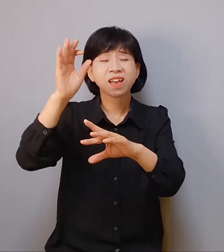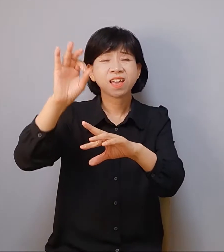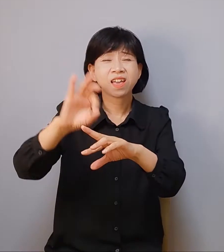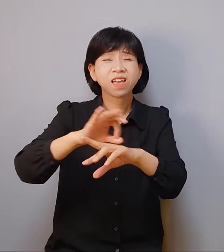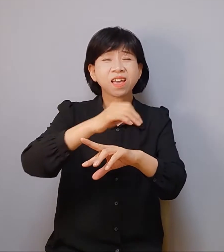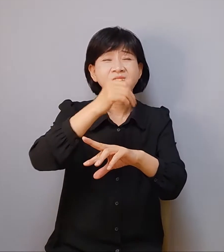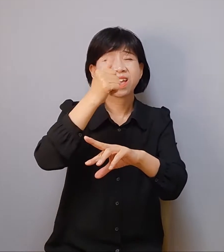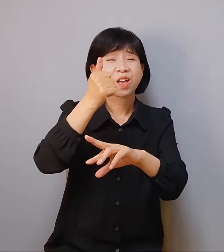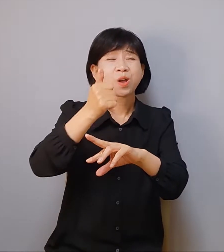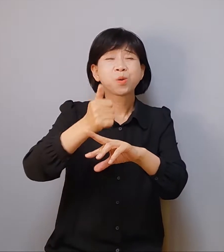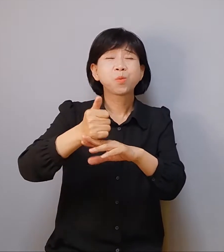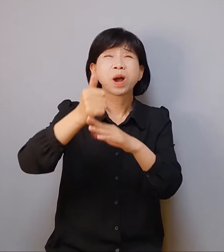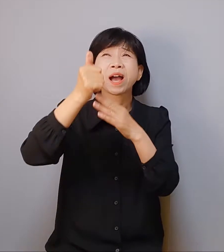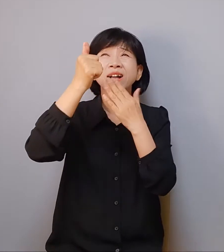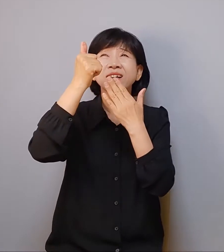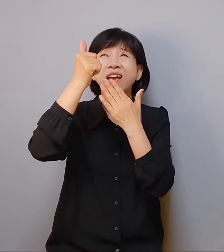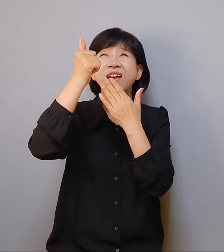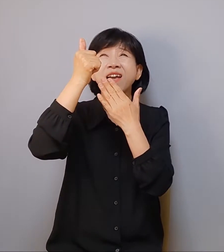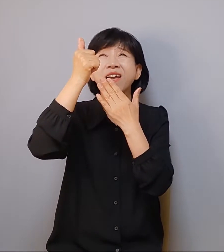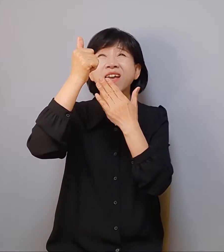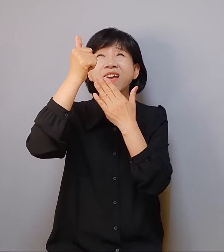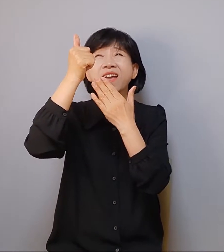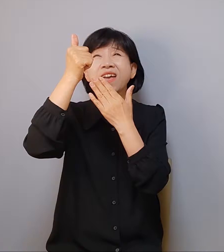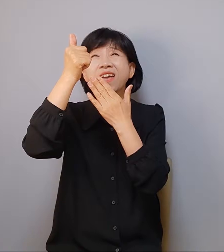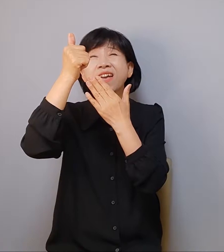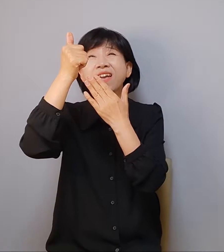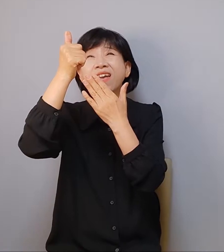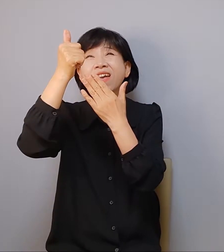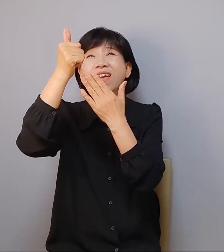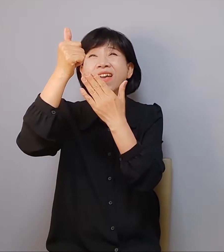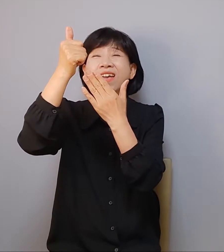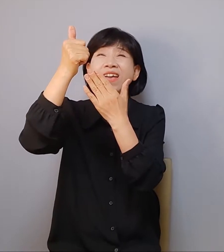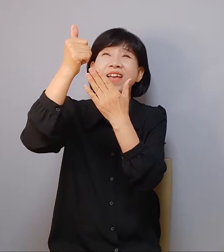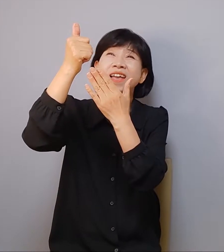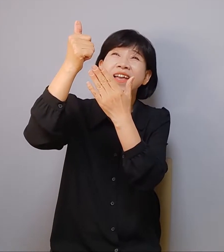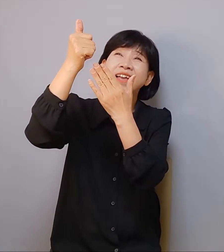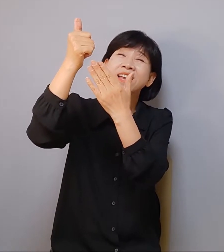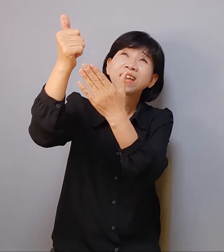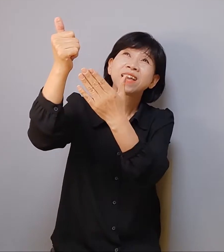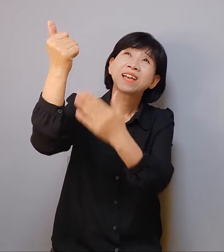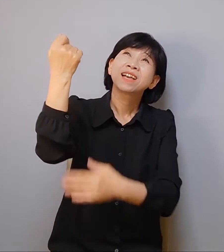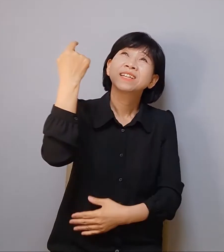만왕의 입을 모아 주를 찬미해.